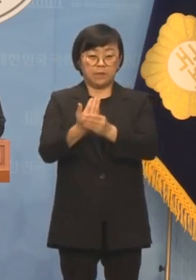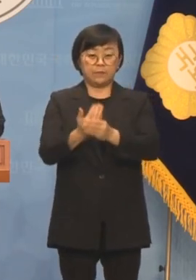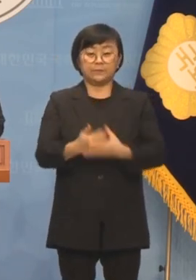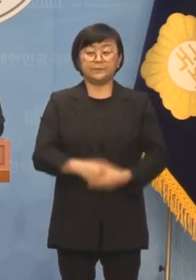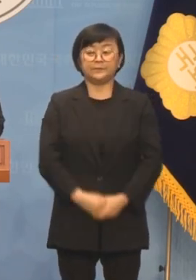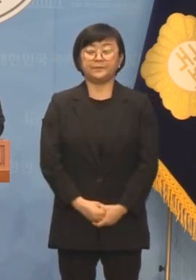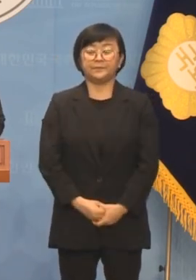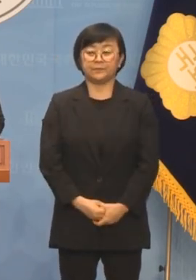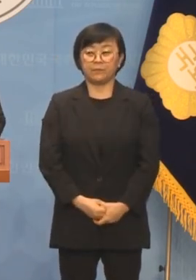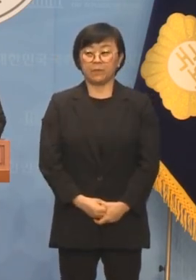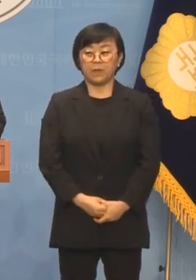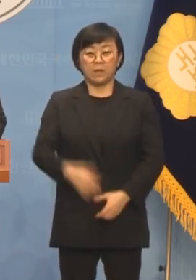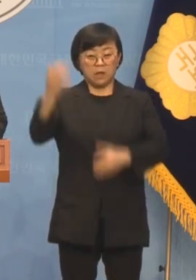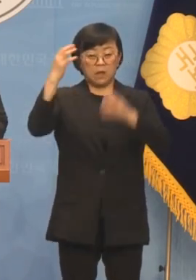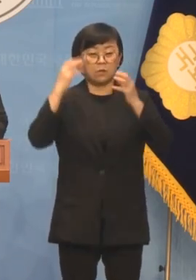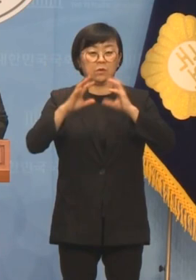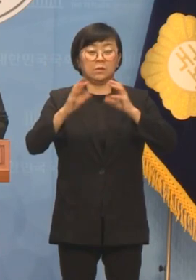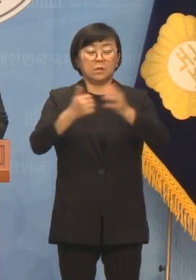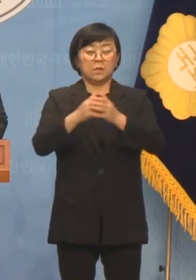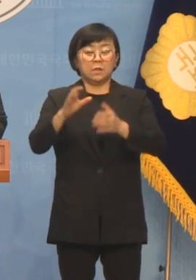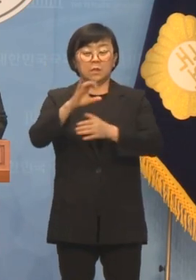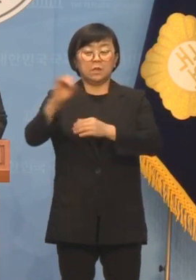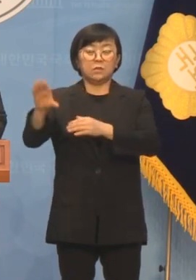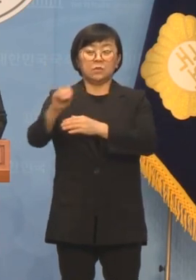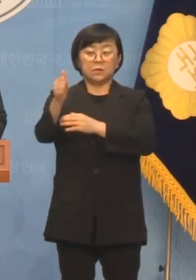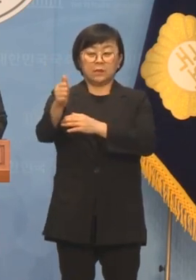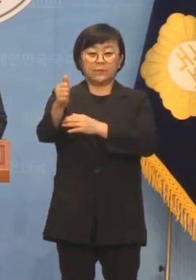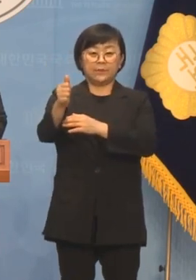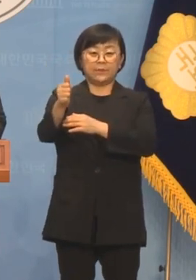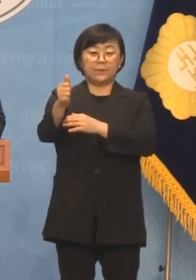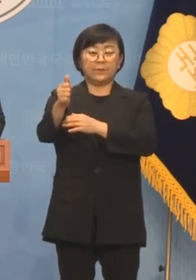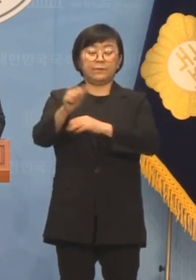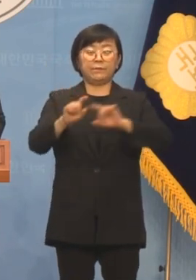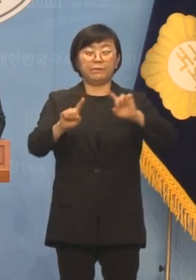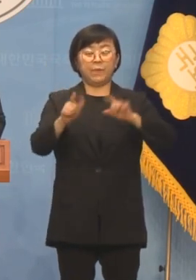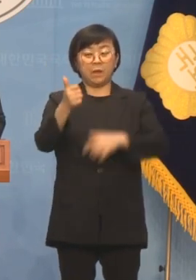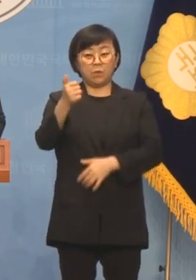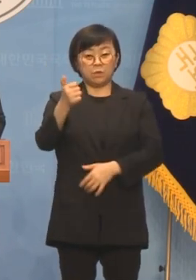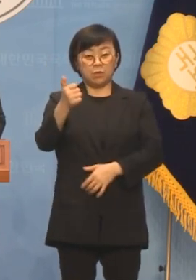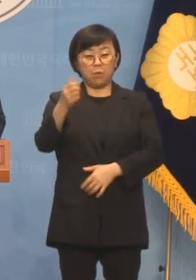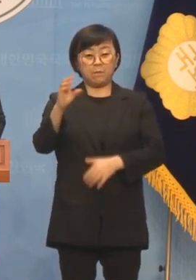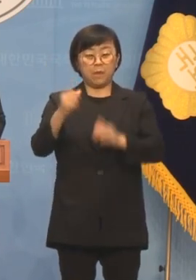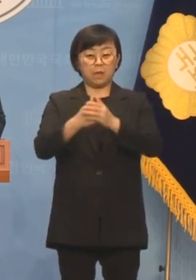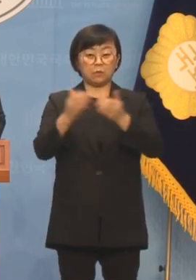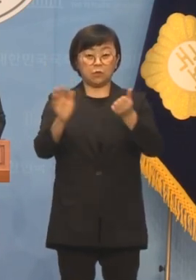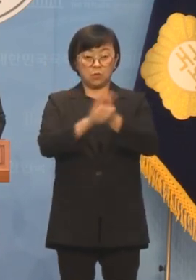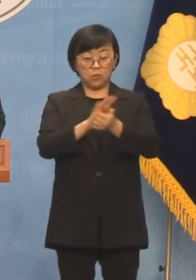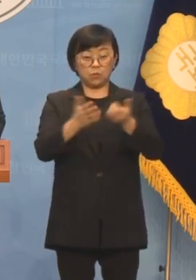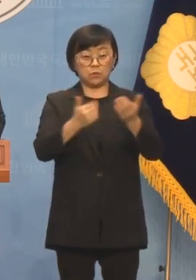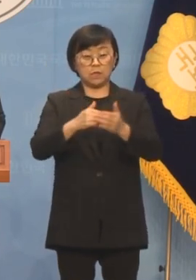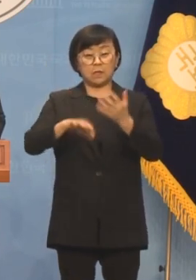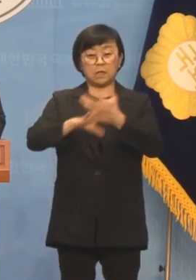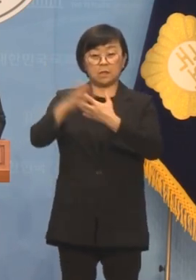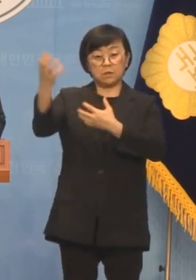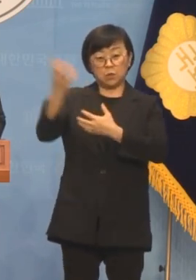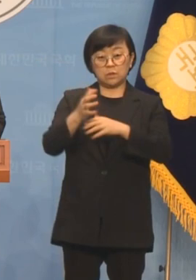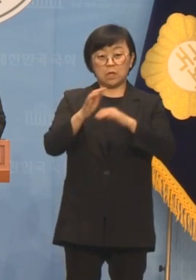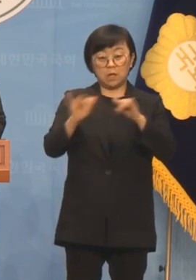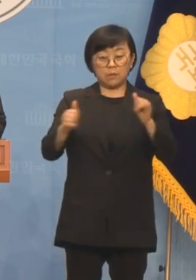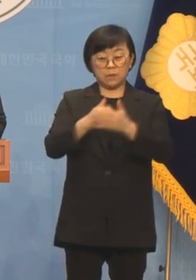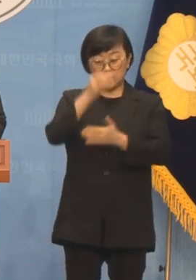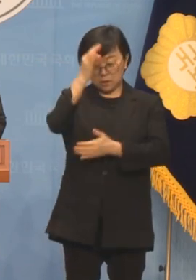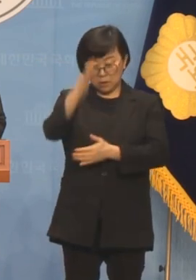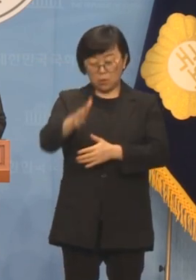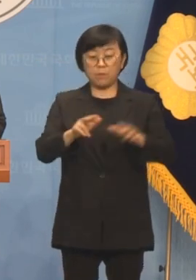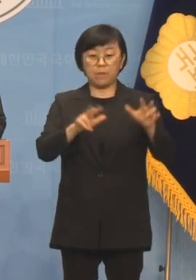것입니다. 한국은행 이창영 총재는 155만 돌봄 노동자와 이주 노동자에